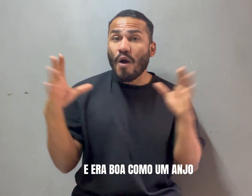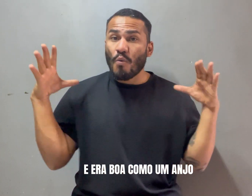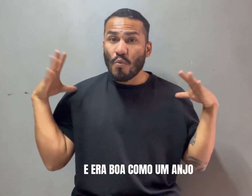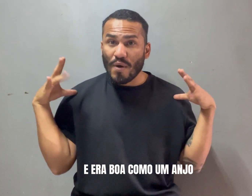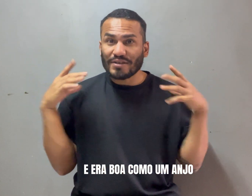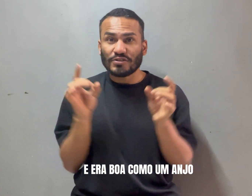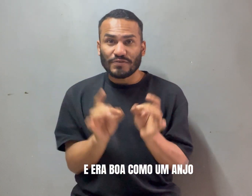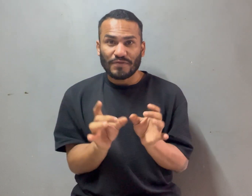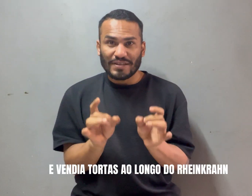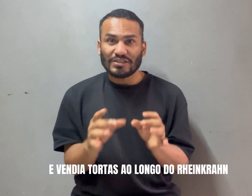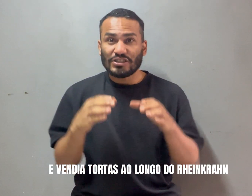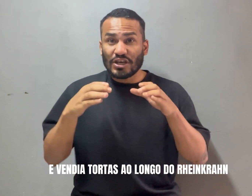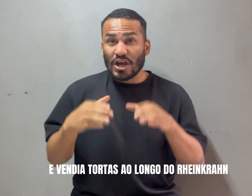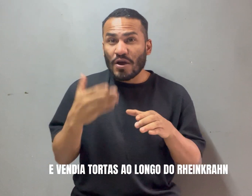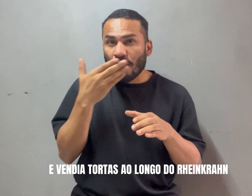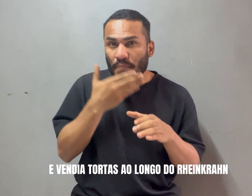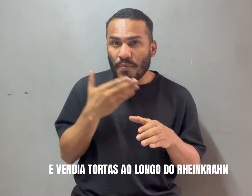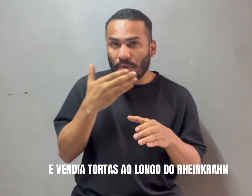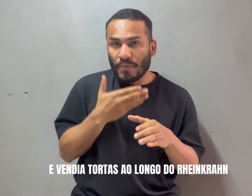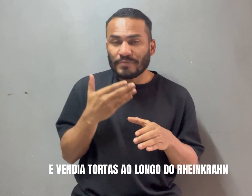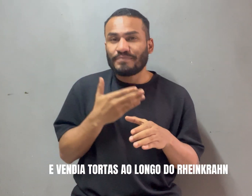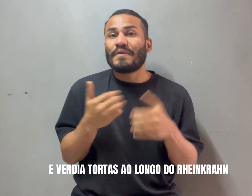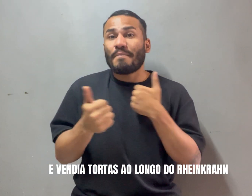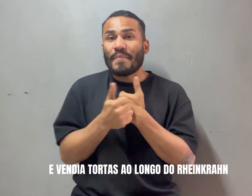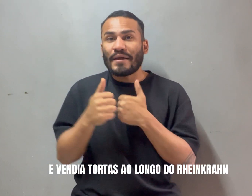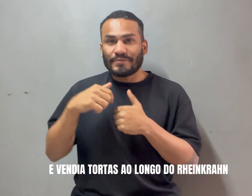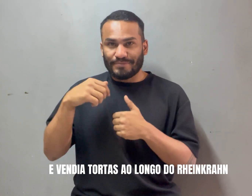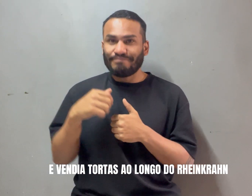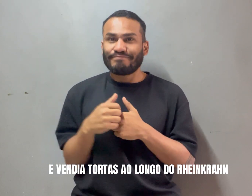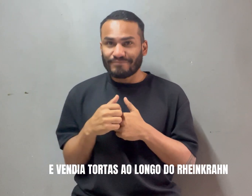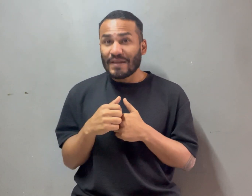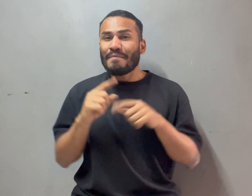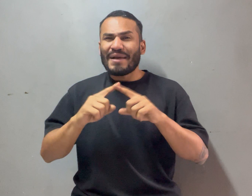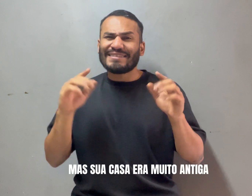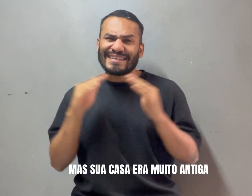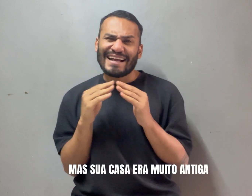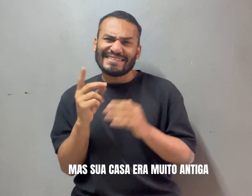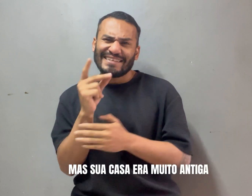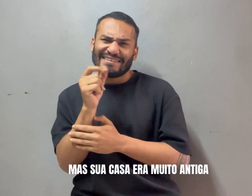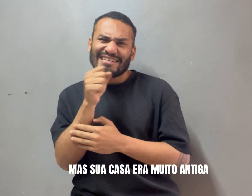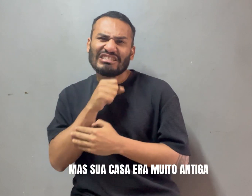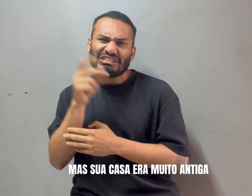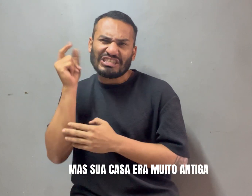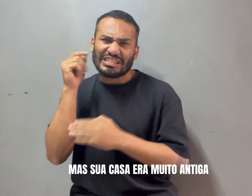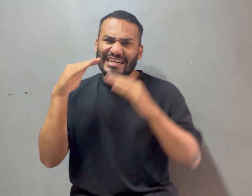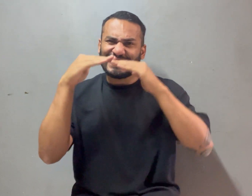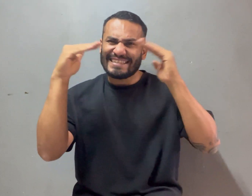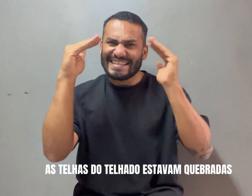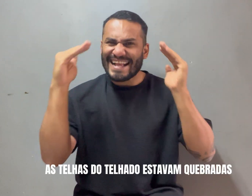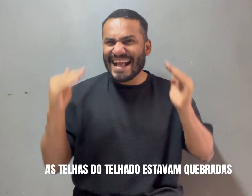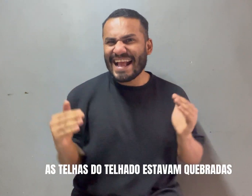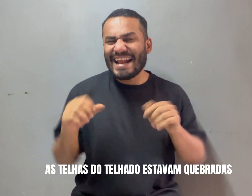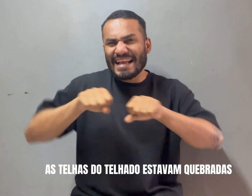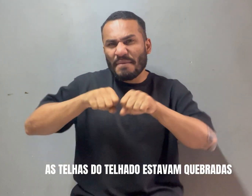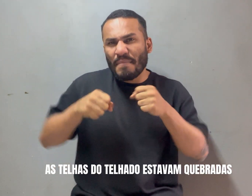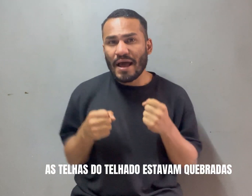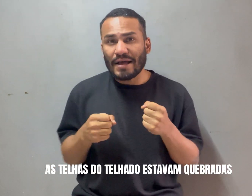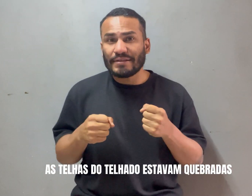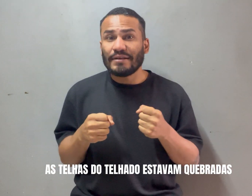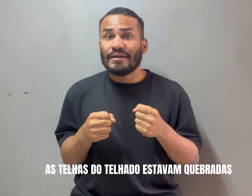como um anjo e vendia tortas ao longo do Reicham. Mas sua casa era muito antiga, as telhas do telhado estavam